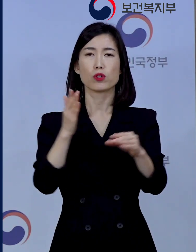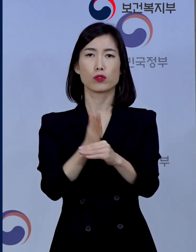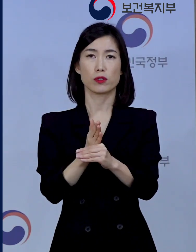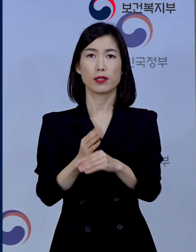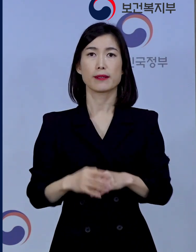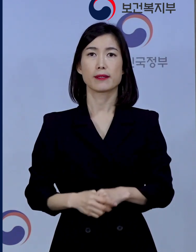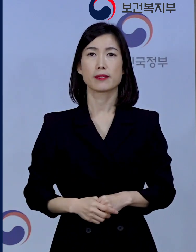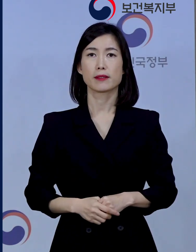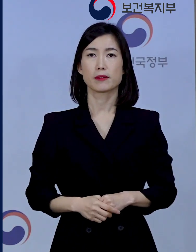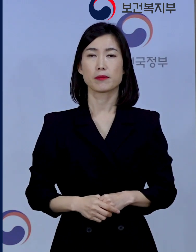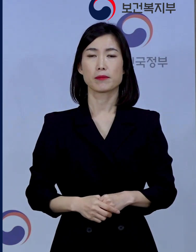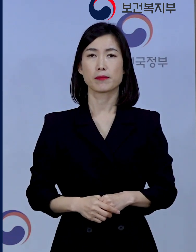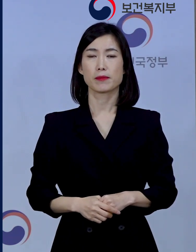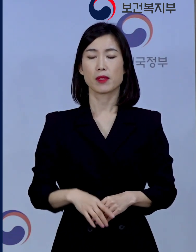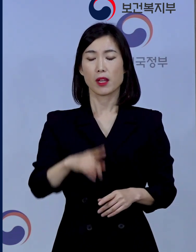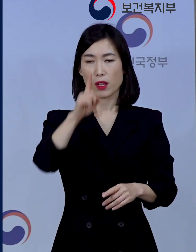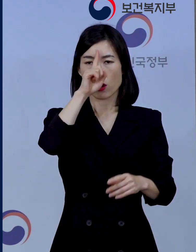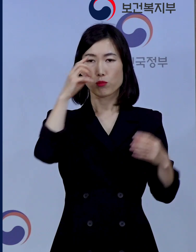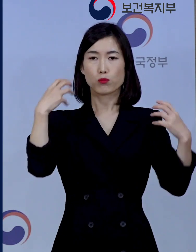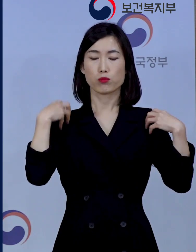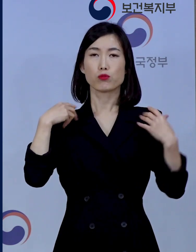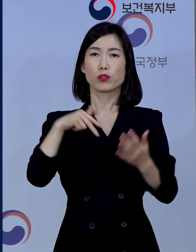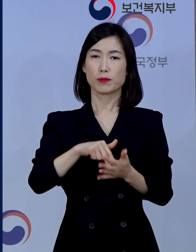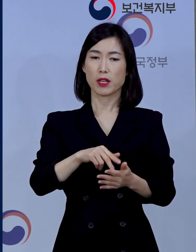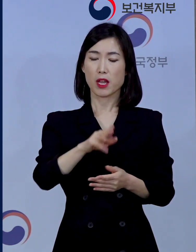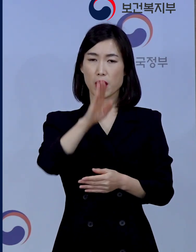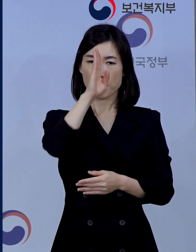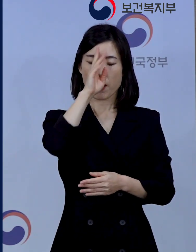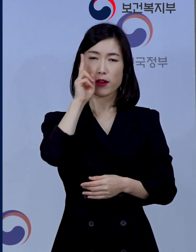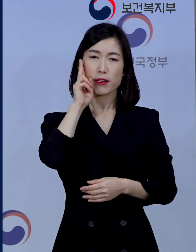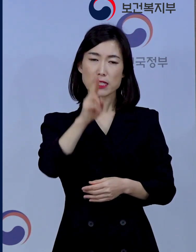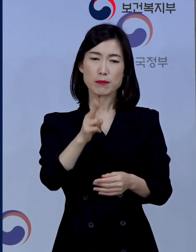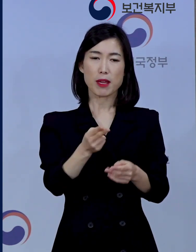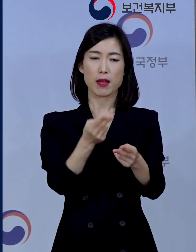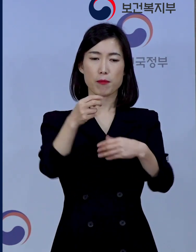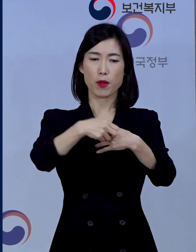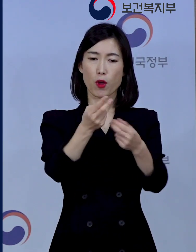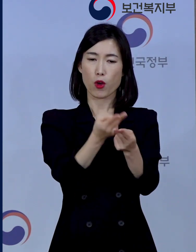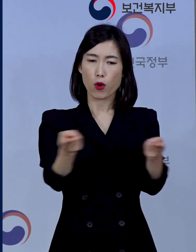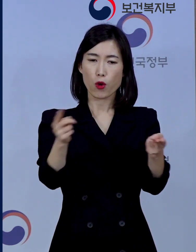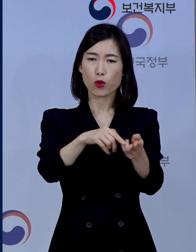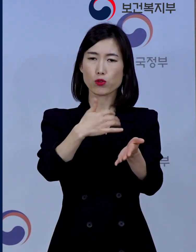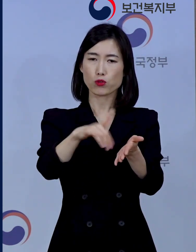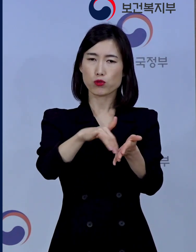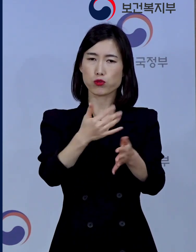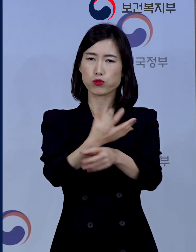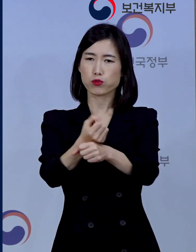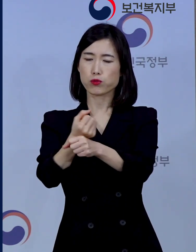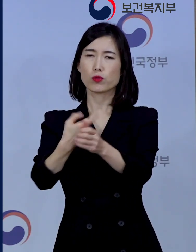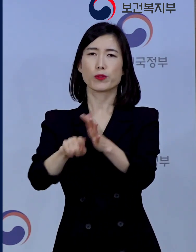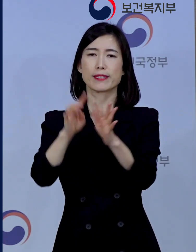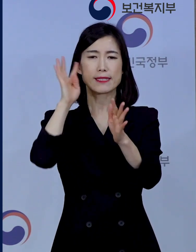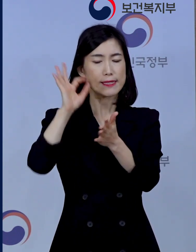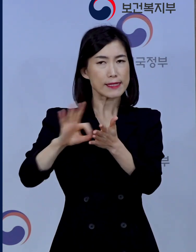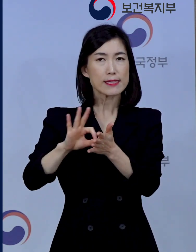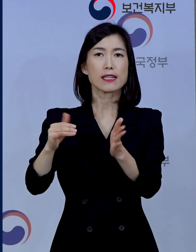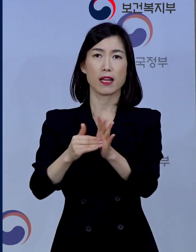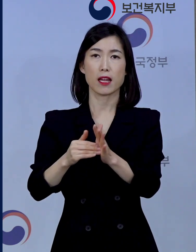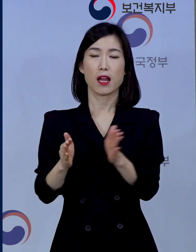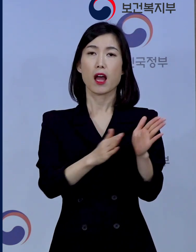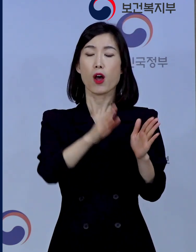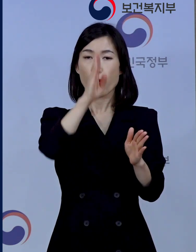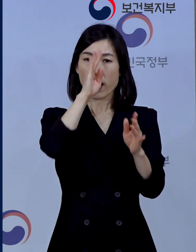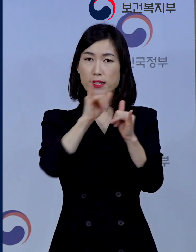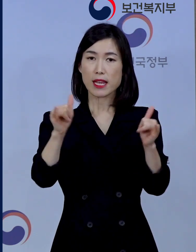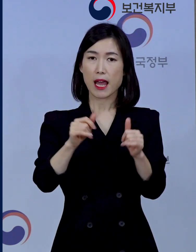있습니다. 정부는 그동안 중환자 병상을 확충하는 데 총력을 기울여 왔고 환자가